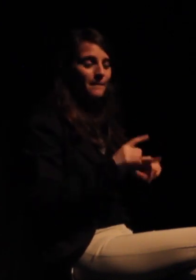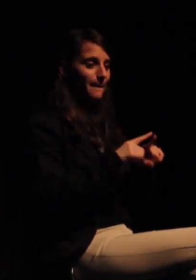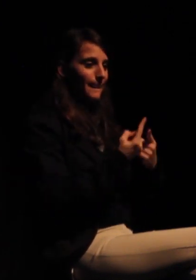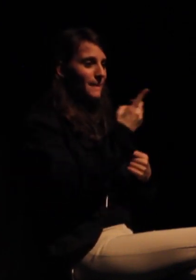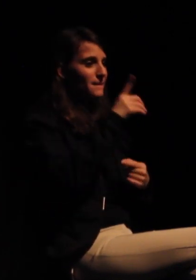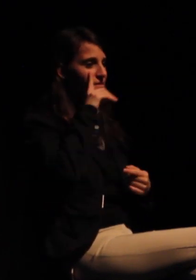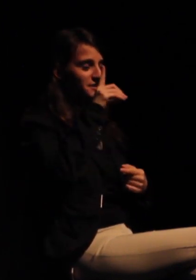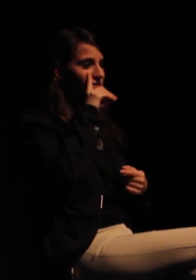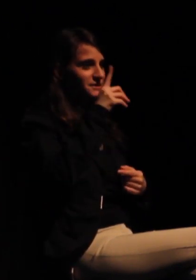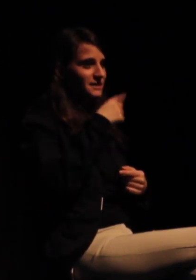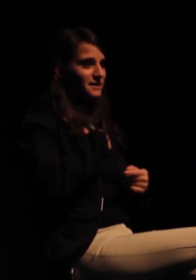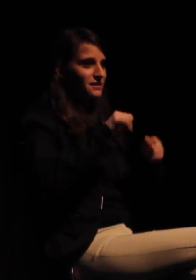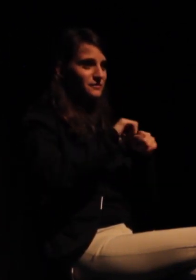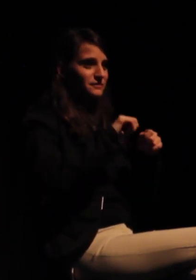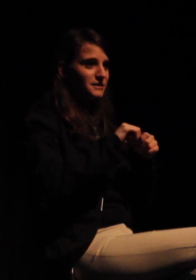eu fiz uma